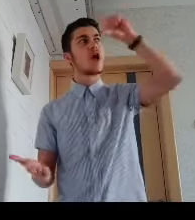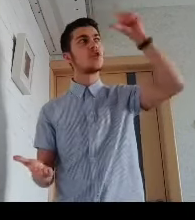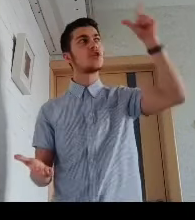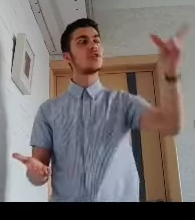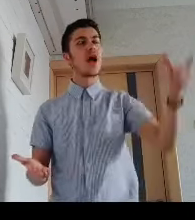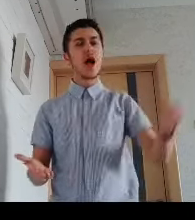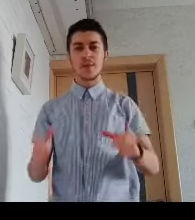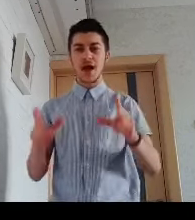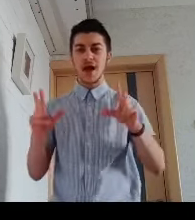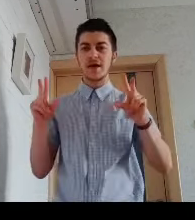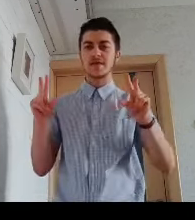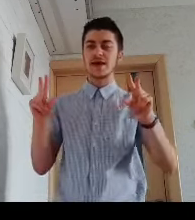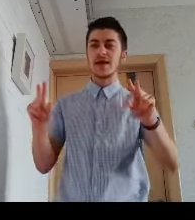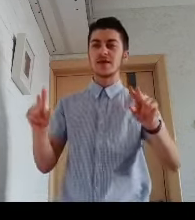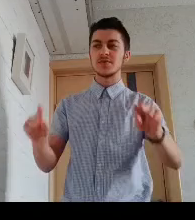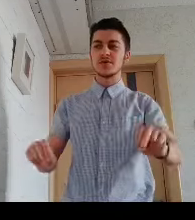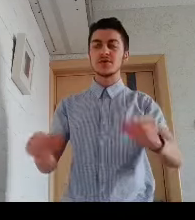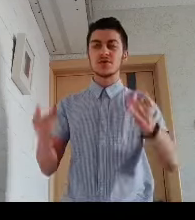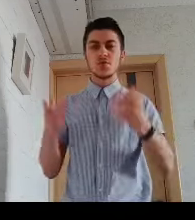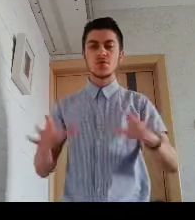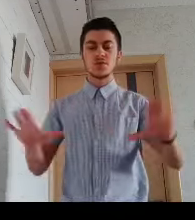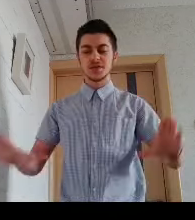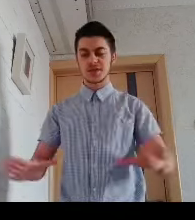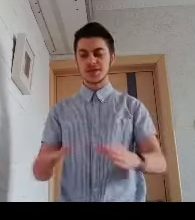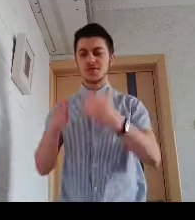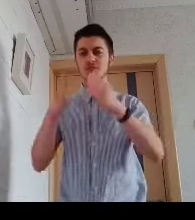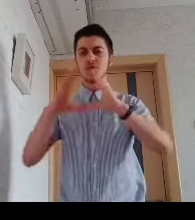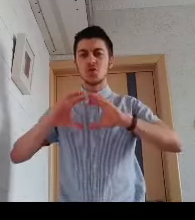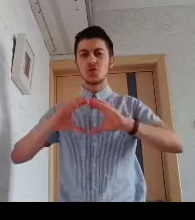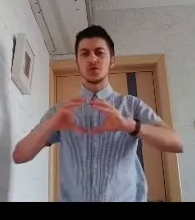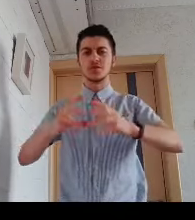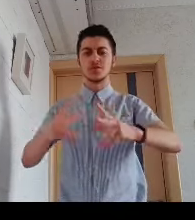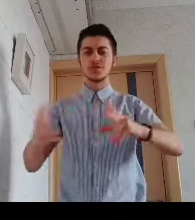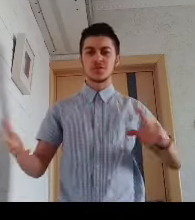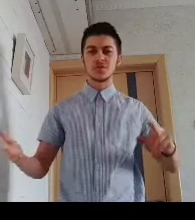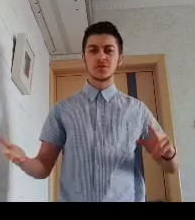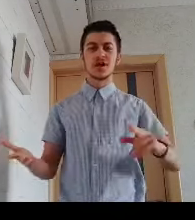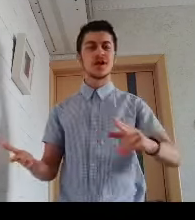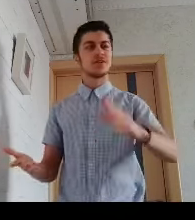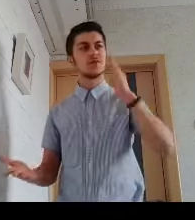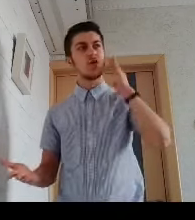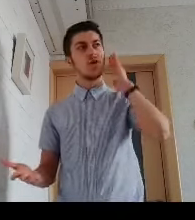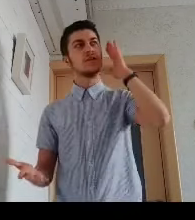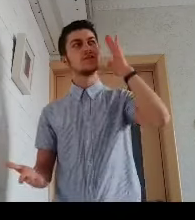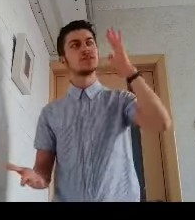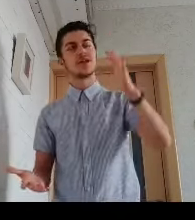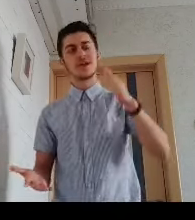Антарктиде набрал. Просто купол над землей стерегу как сон.